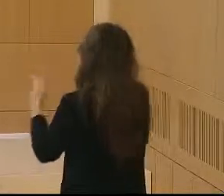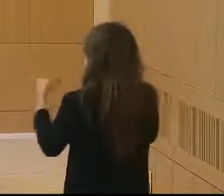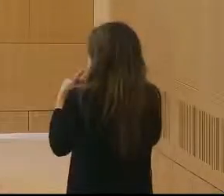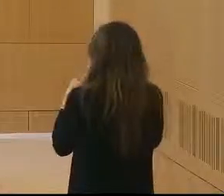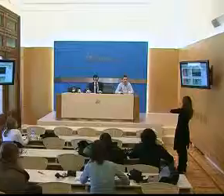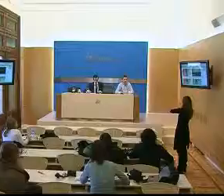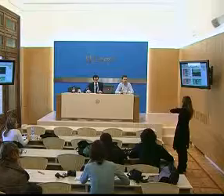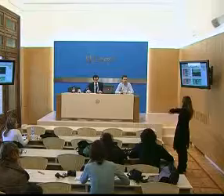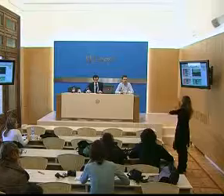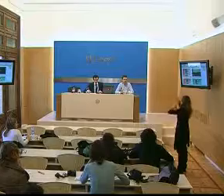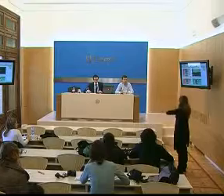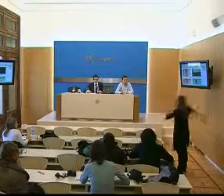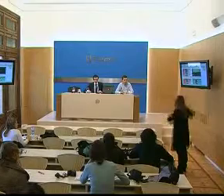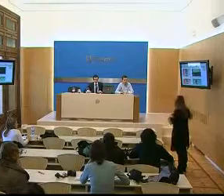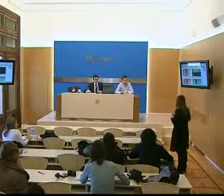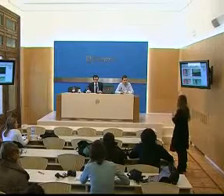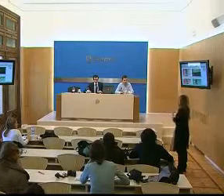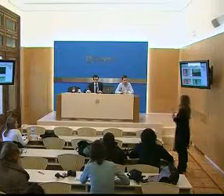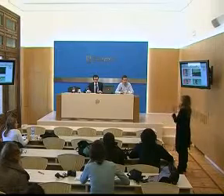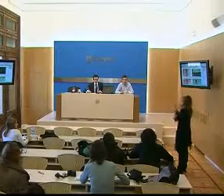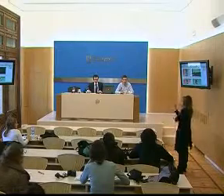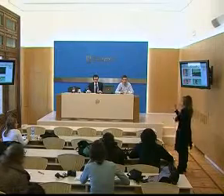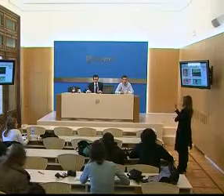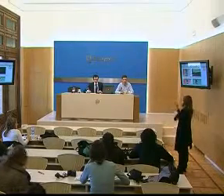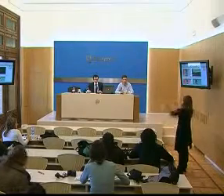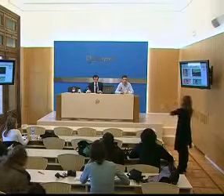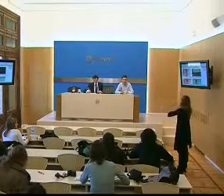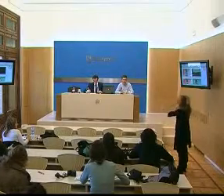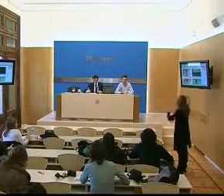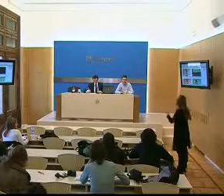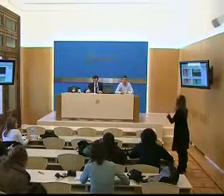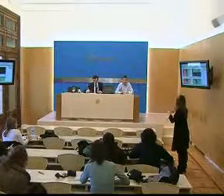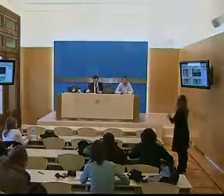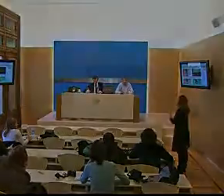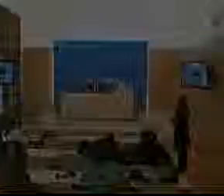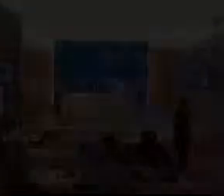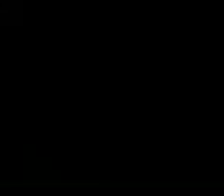7.000 en el conjunto de la comunidad aragonesa se verán beneficiados por este nuevo servicio.